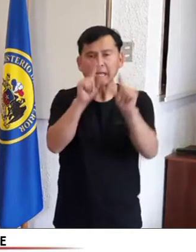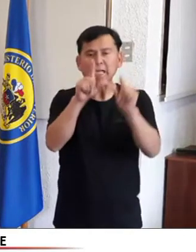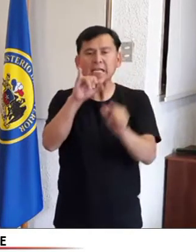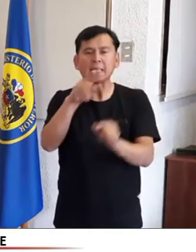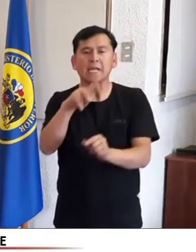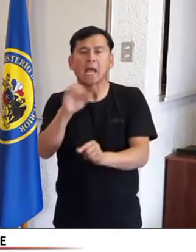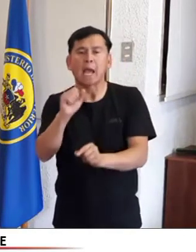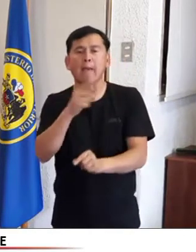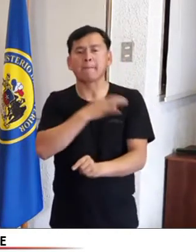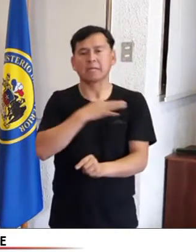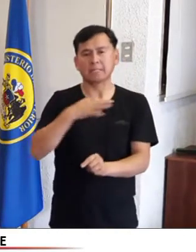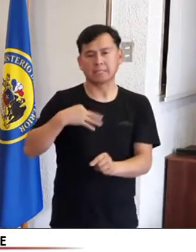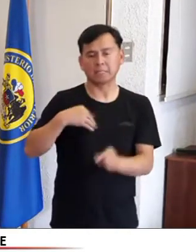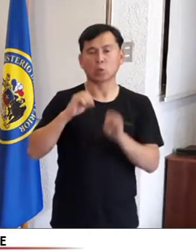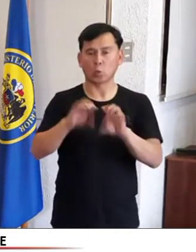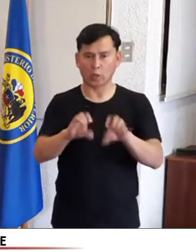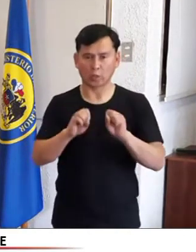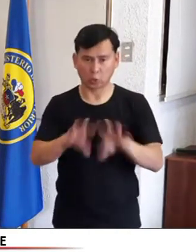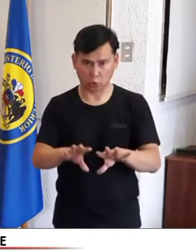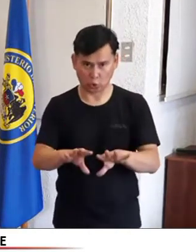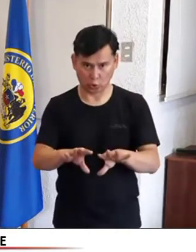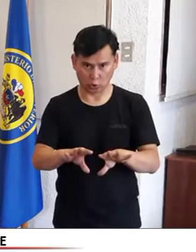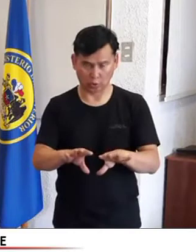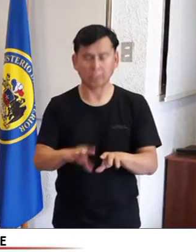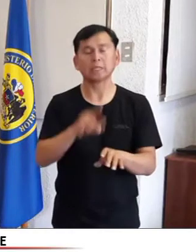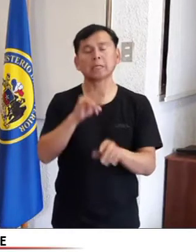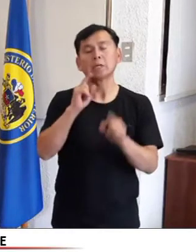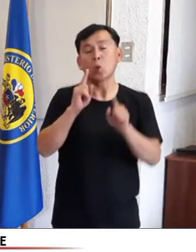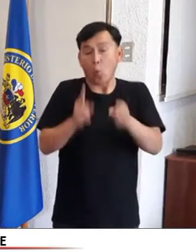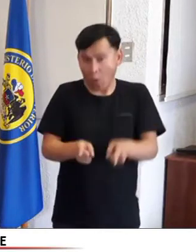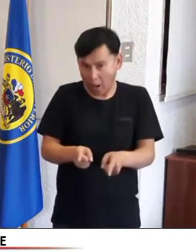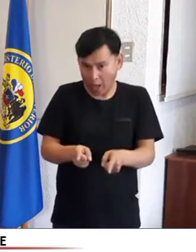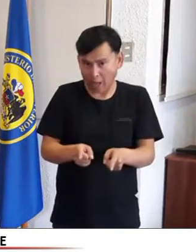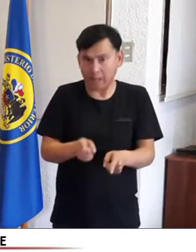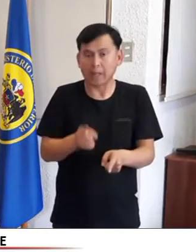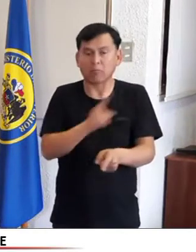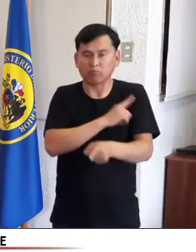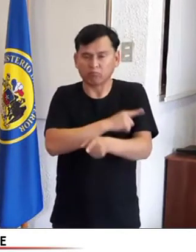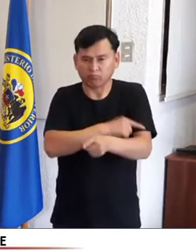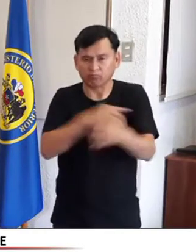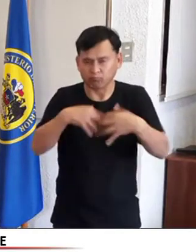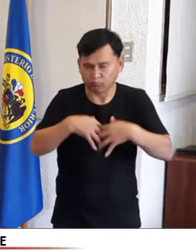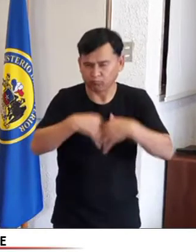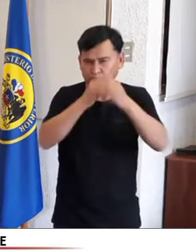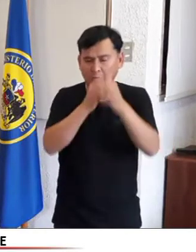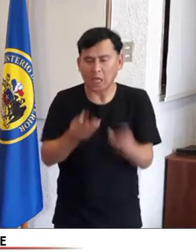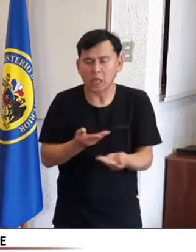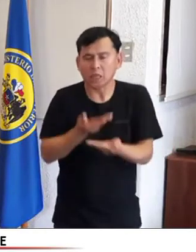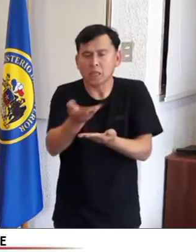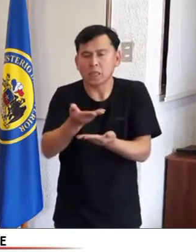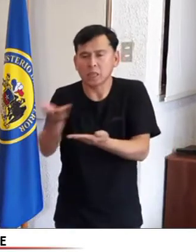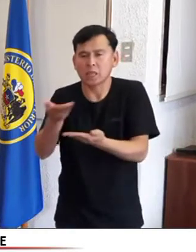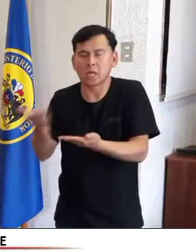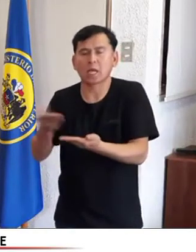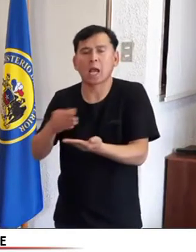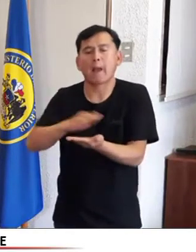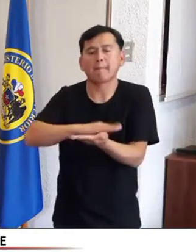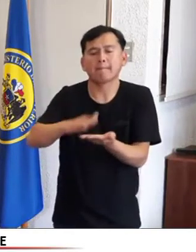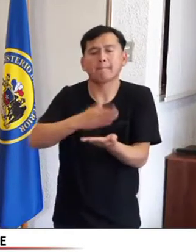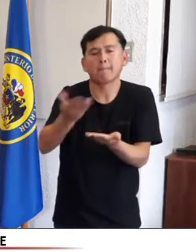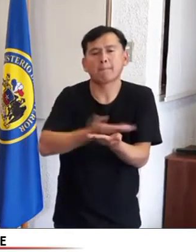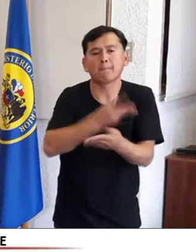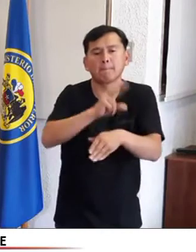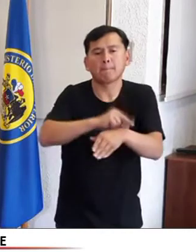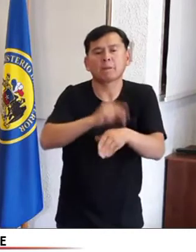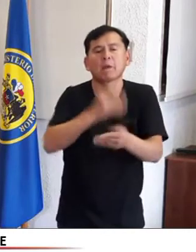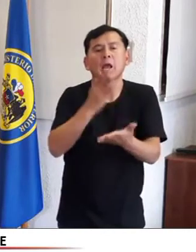aprendenlinea.mineduc.cl, que es del Ministerio de Educación, y igualmente se fortalecerá la entrega de material pedagógico impreso